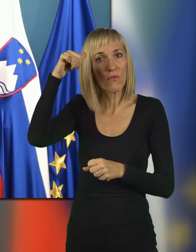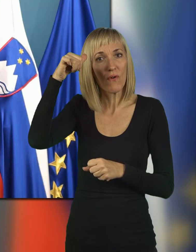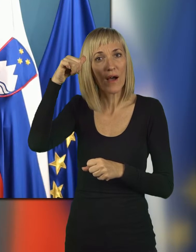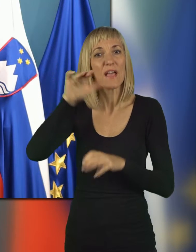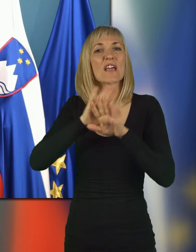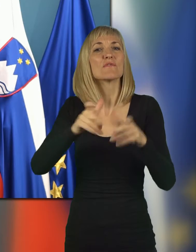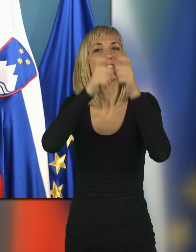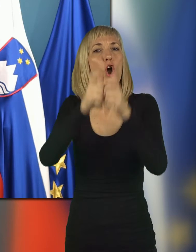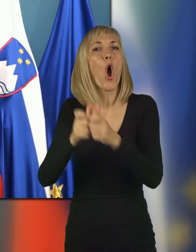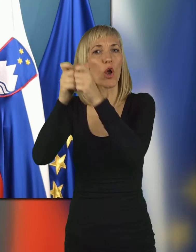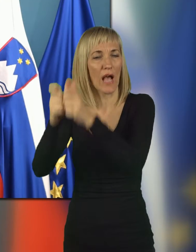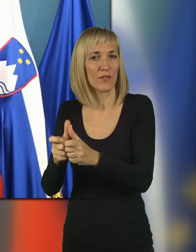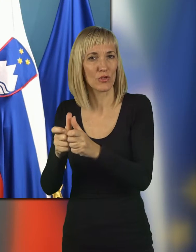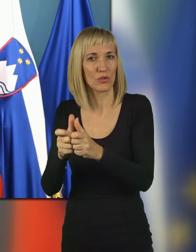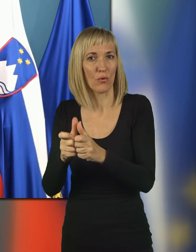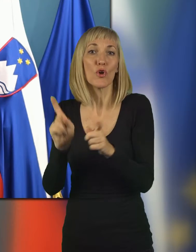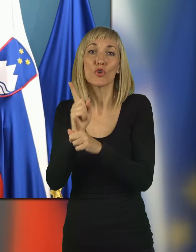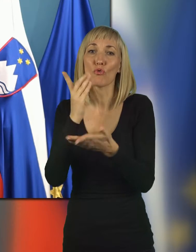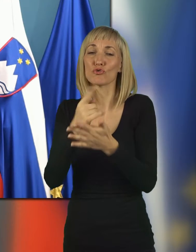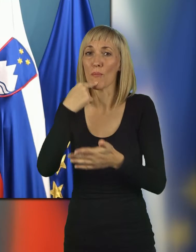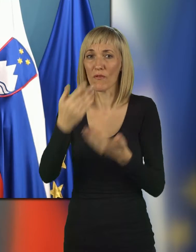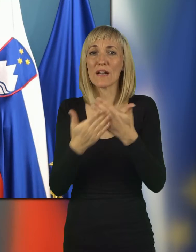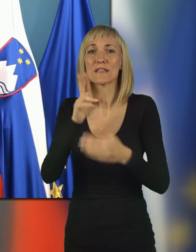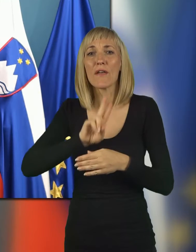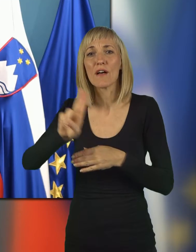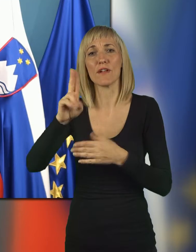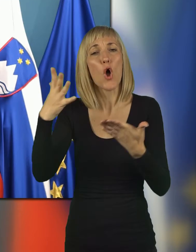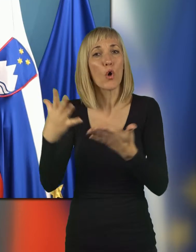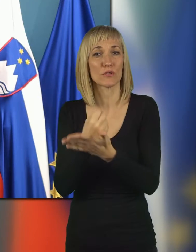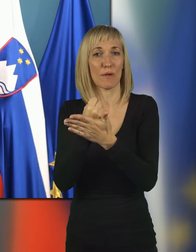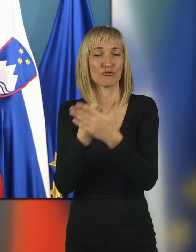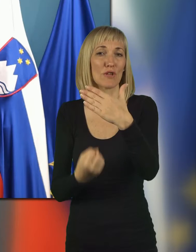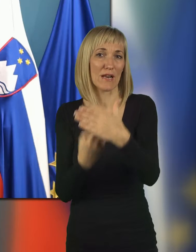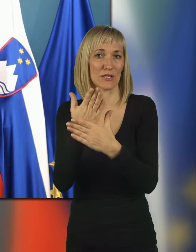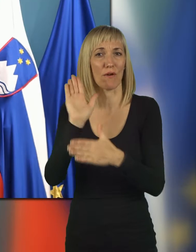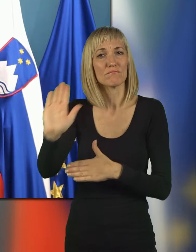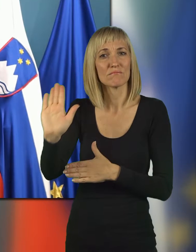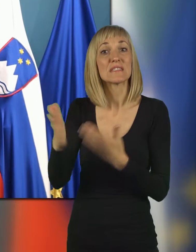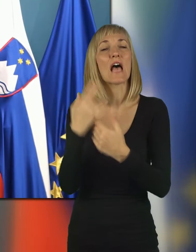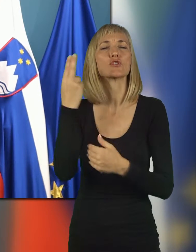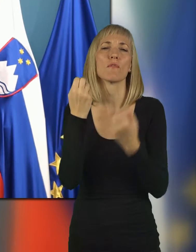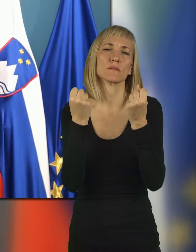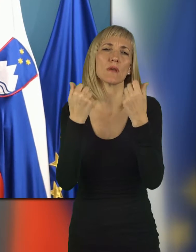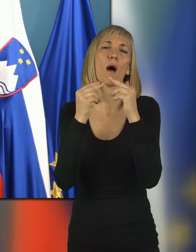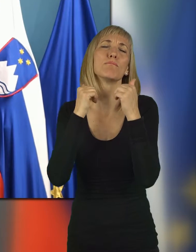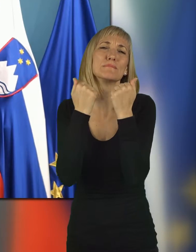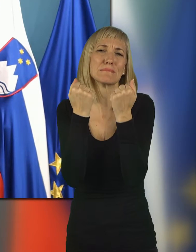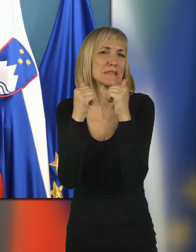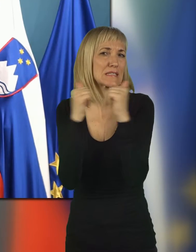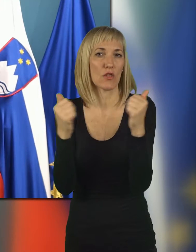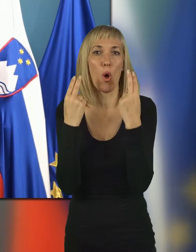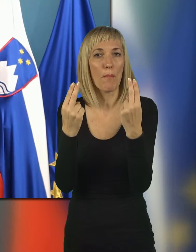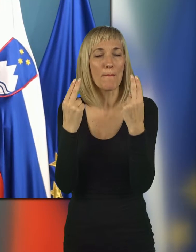imenovanje vseh organov in, kot rečeno, za nadaljnji uspešni razvoj tega za Slovenijo izredno pomembnega